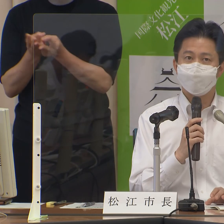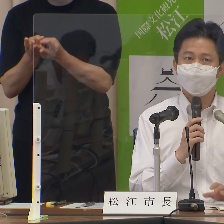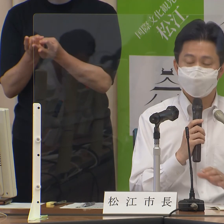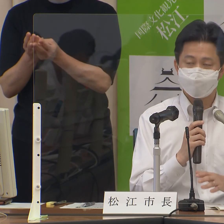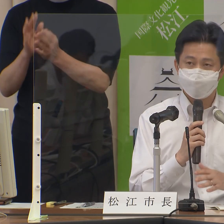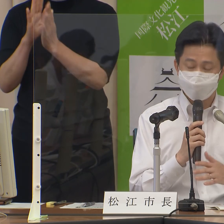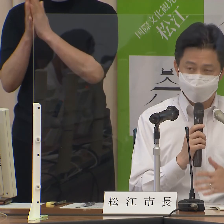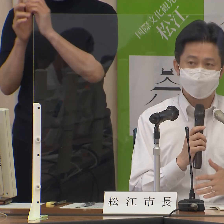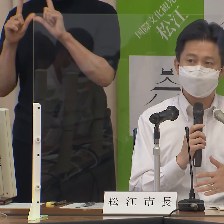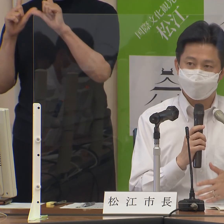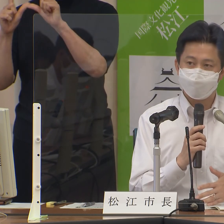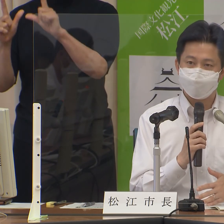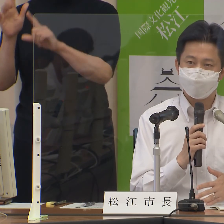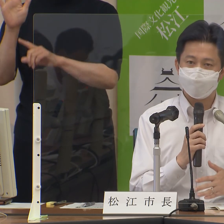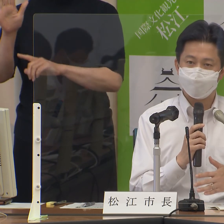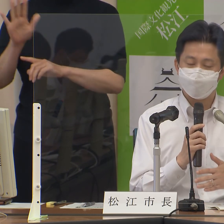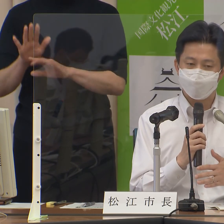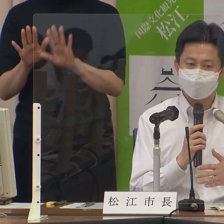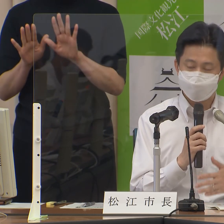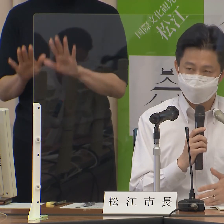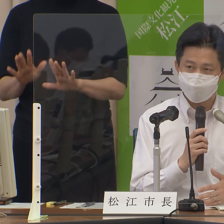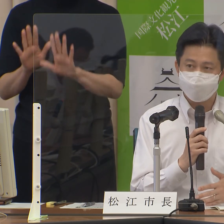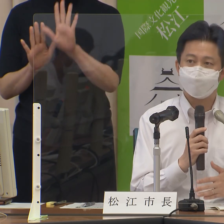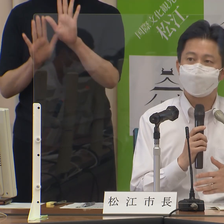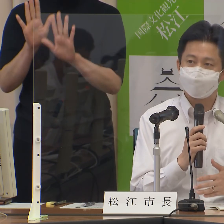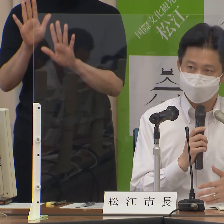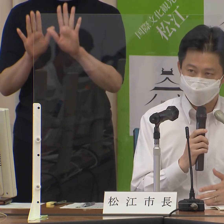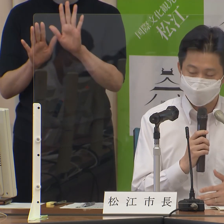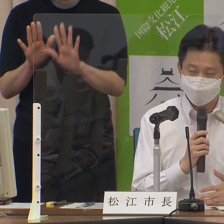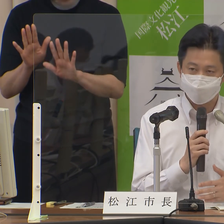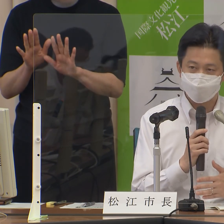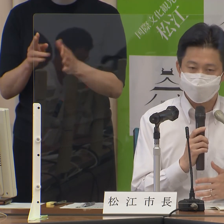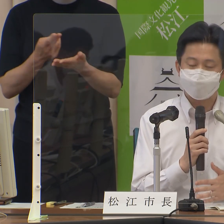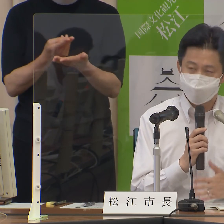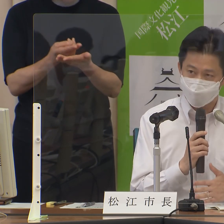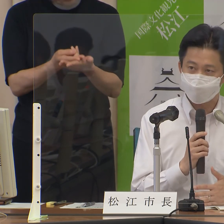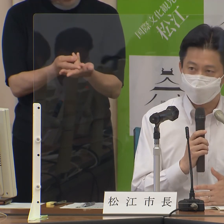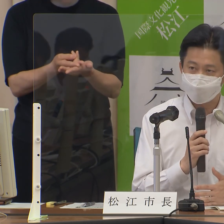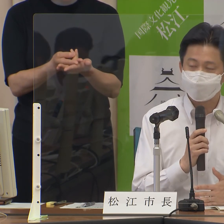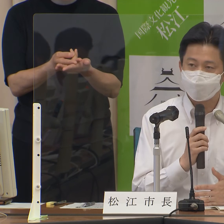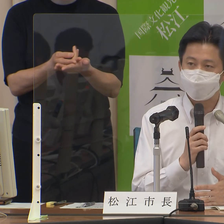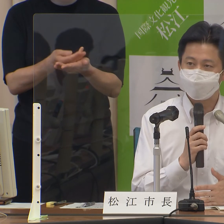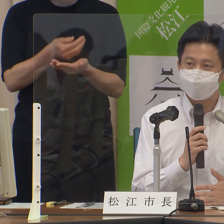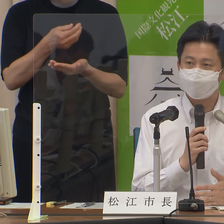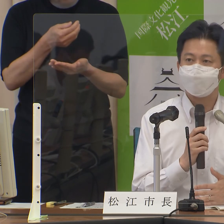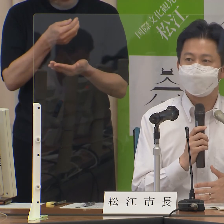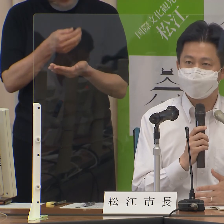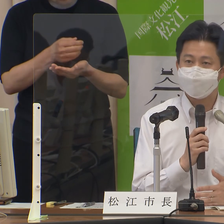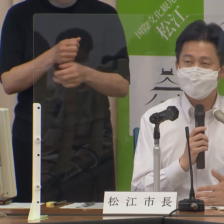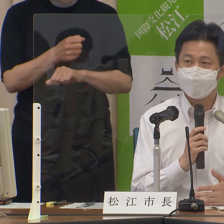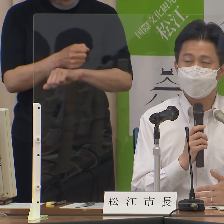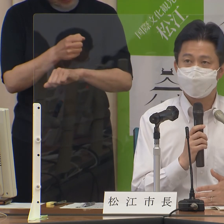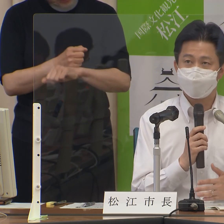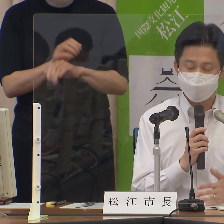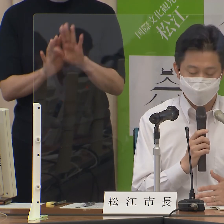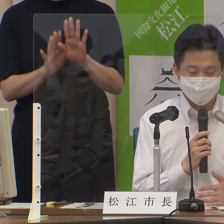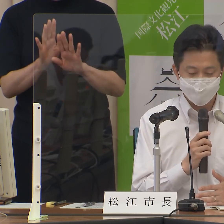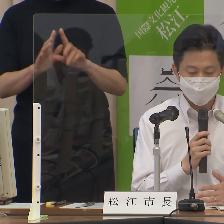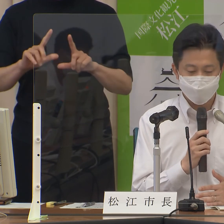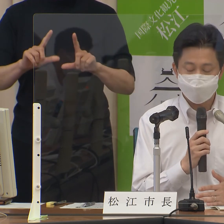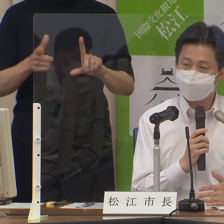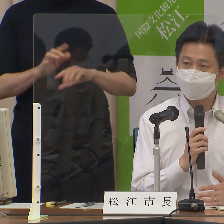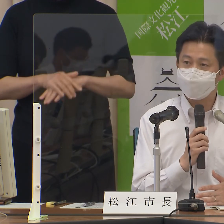中で今現状ですね、医療体制が逼迫しているという状況にはないものというふうに捉えておりますが、今後さら